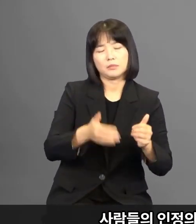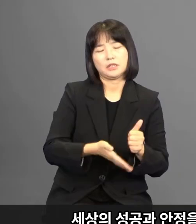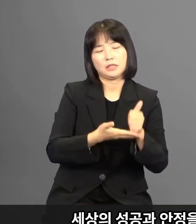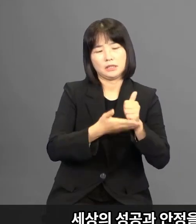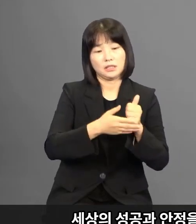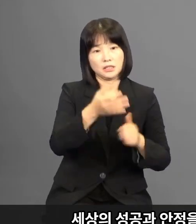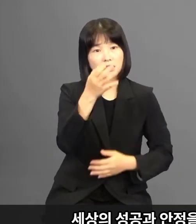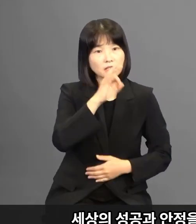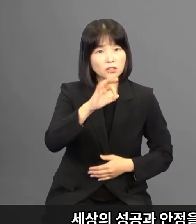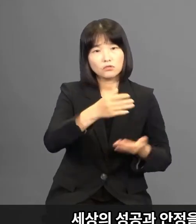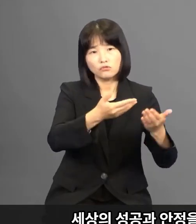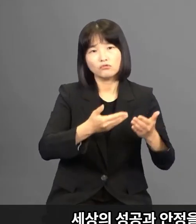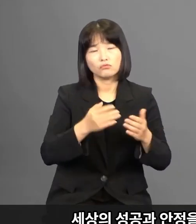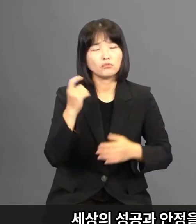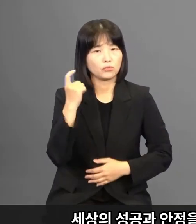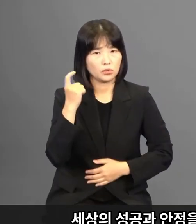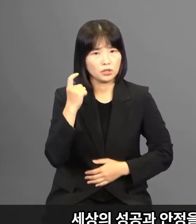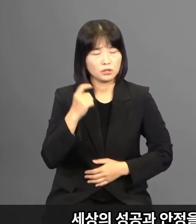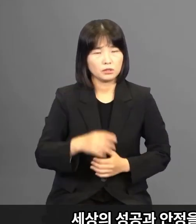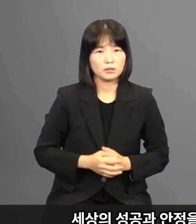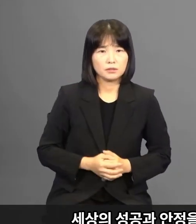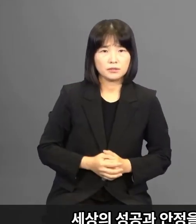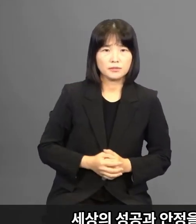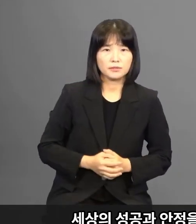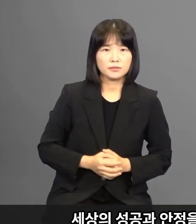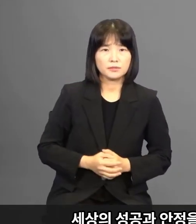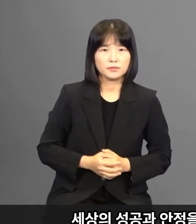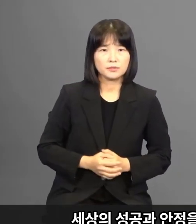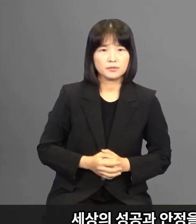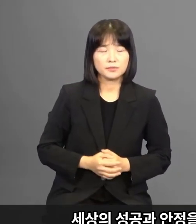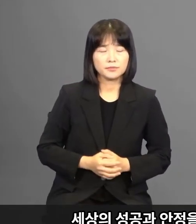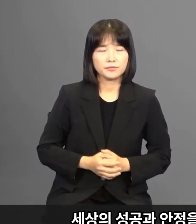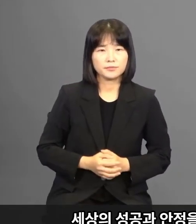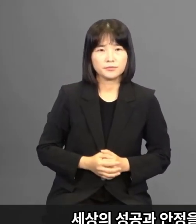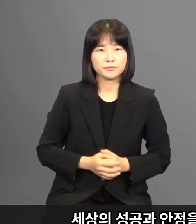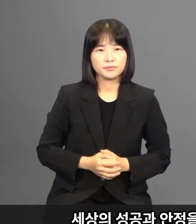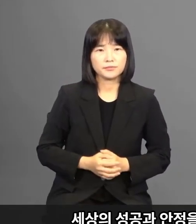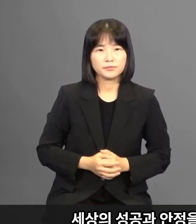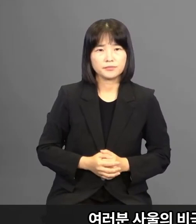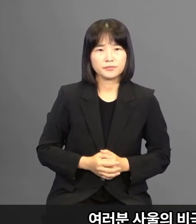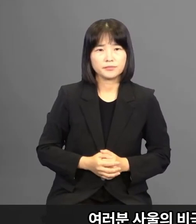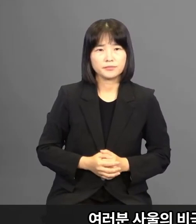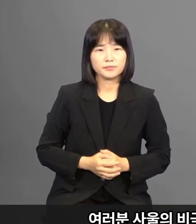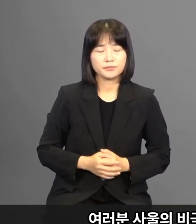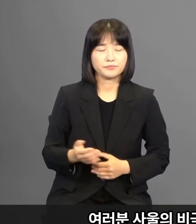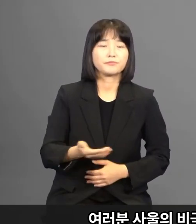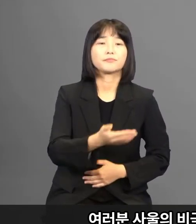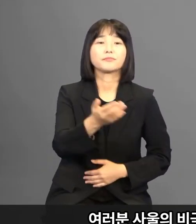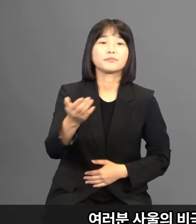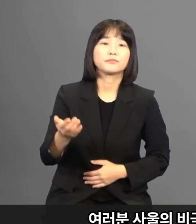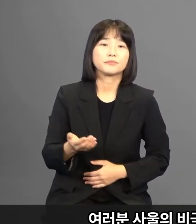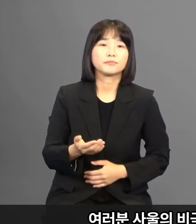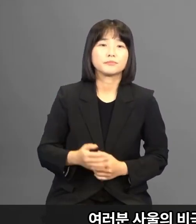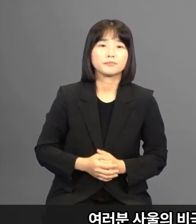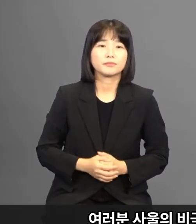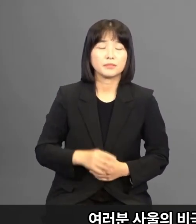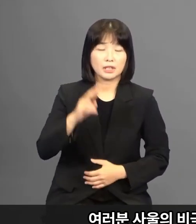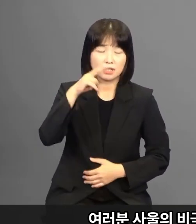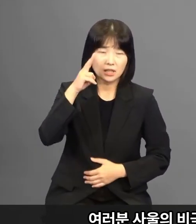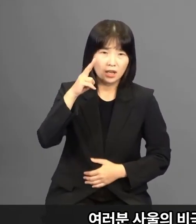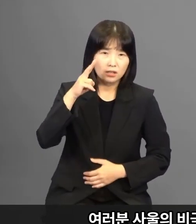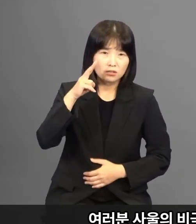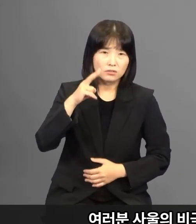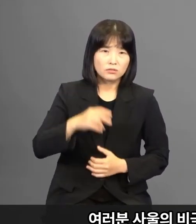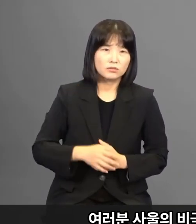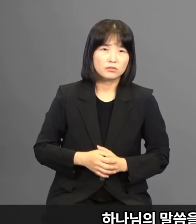소리, 세상의 성공과 안정을 촉구하는 이 모든 소리를 말해요. 여러분, 사울의 비극이 거기서